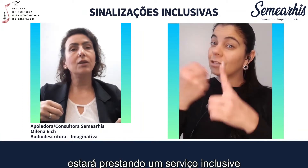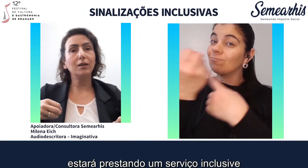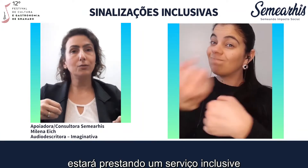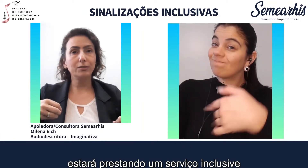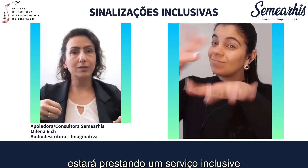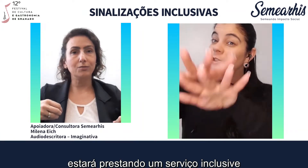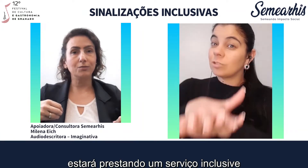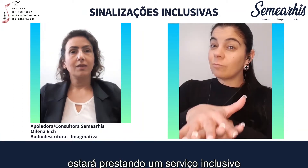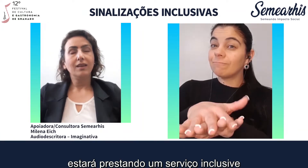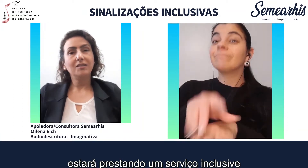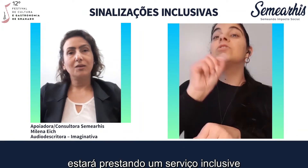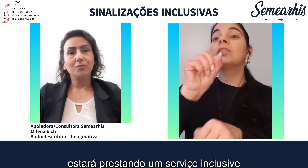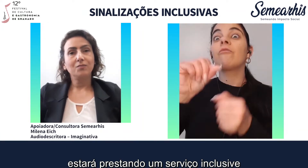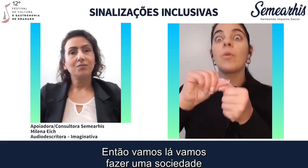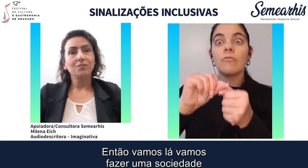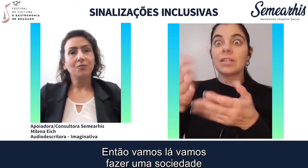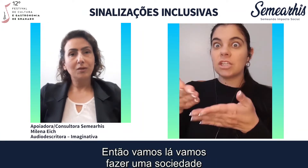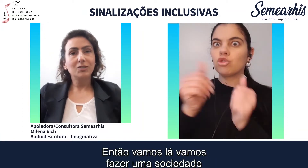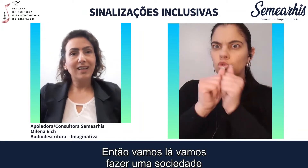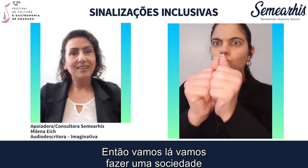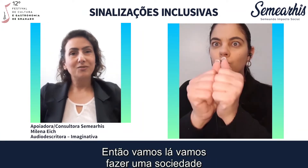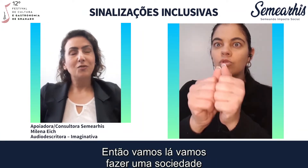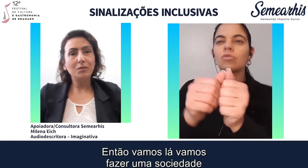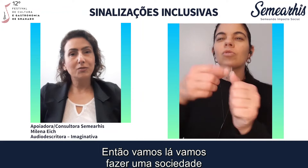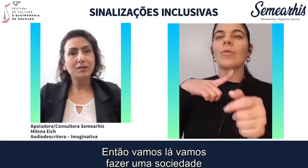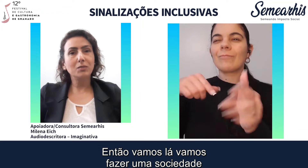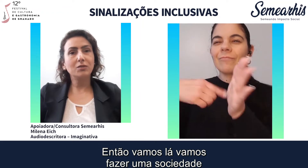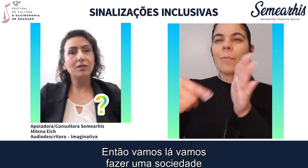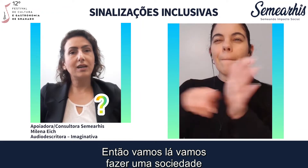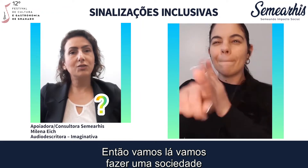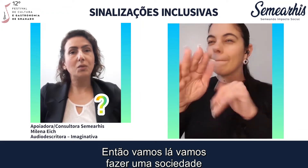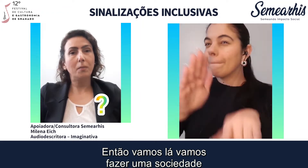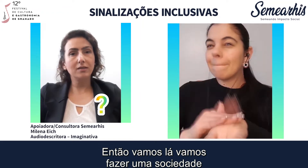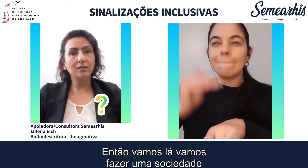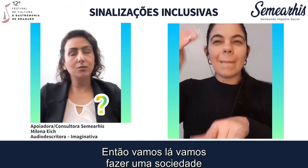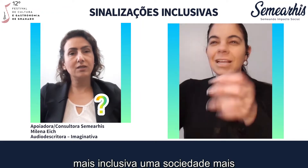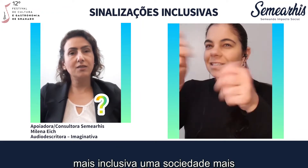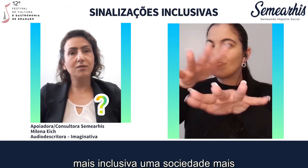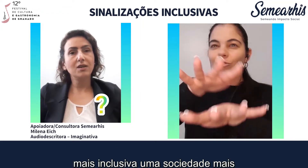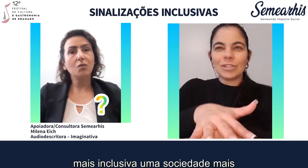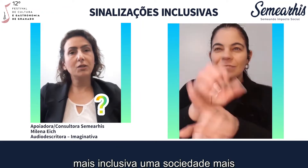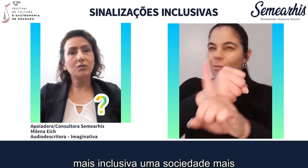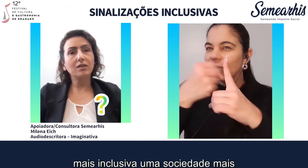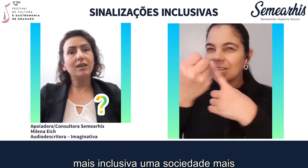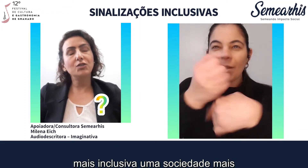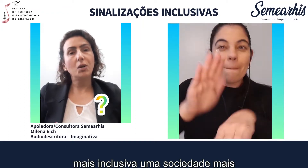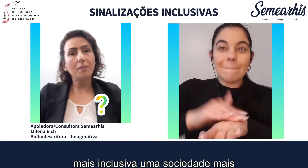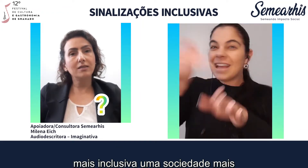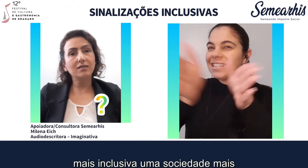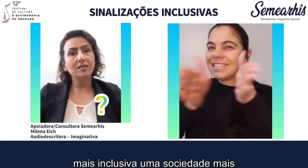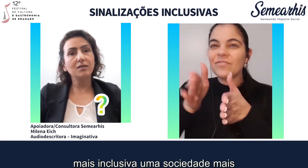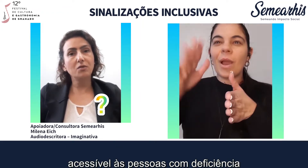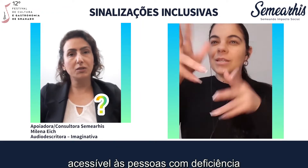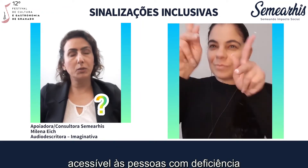serviço inclusivo. Então, vamos lá? Vamos fazer uma sociedade mais inclusiva, uma sociedade